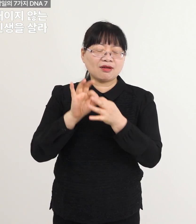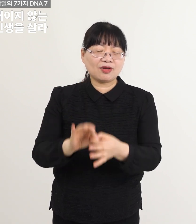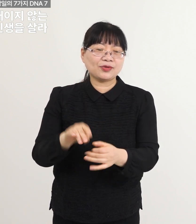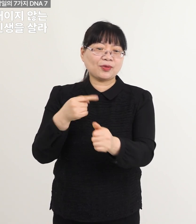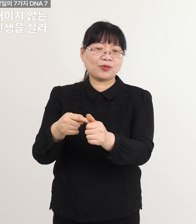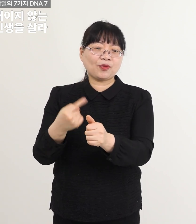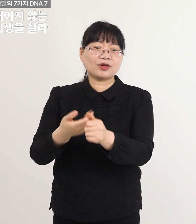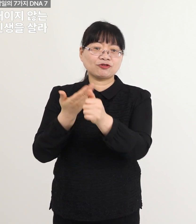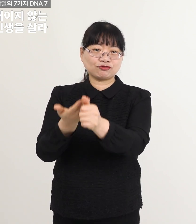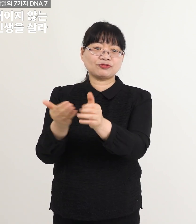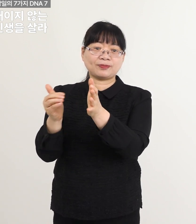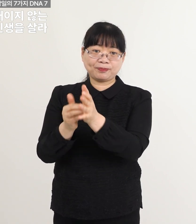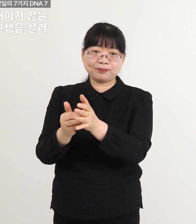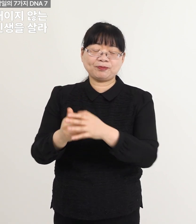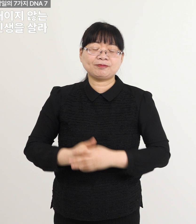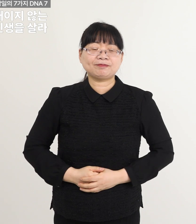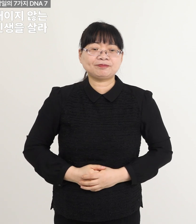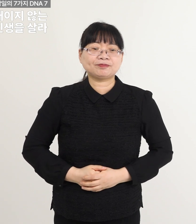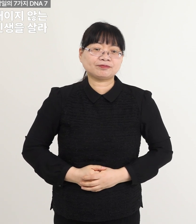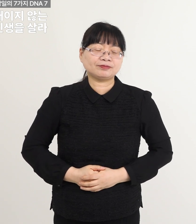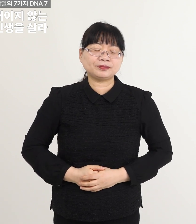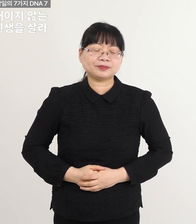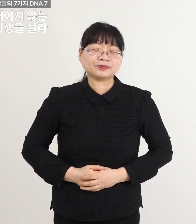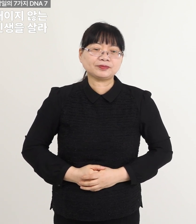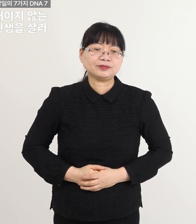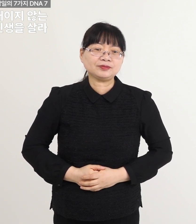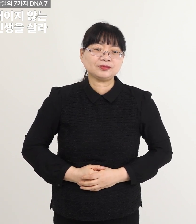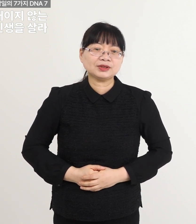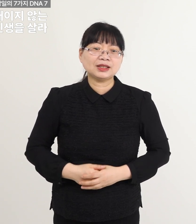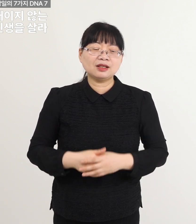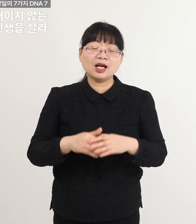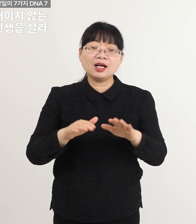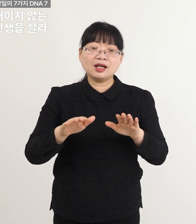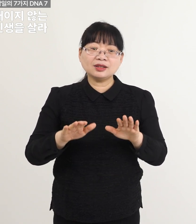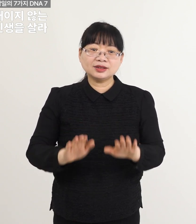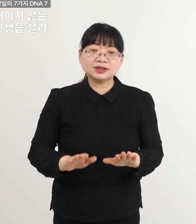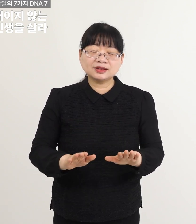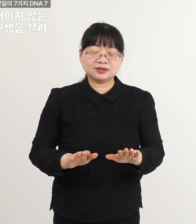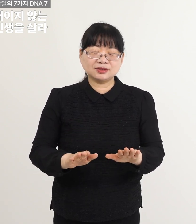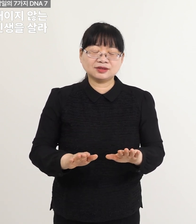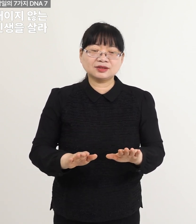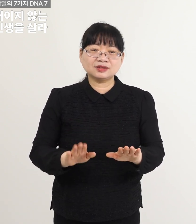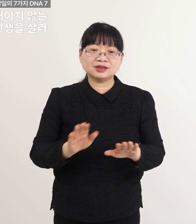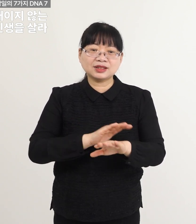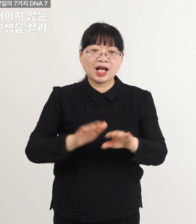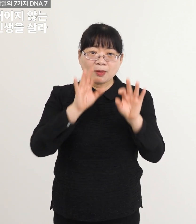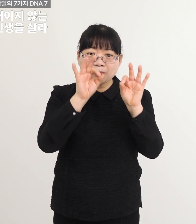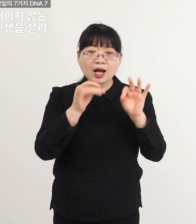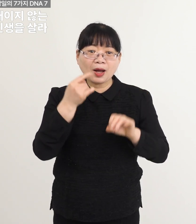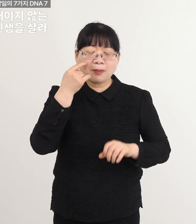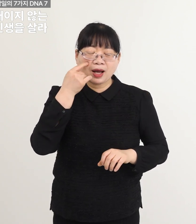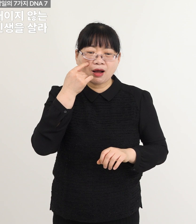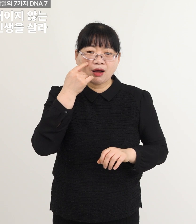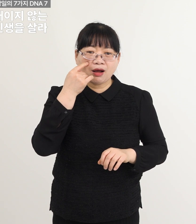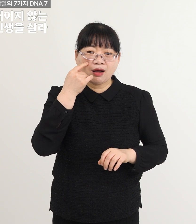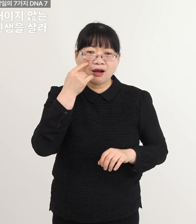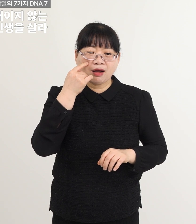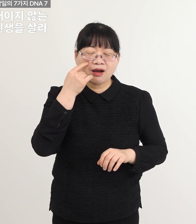거예요. 자, 여러분, 여기 어떤 역설이 벌어지고 있습니까? 사람은